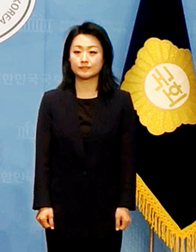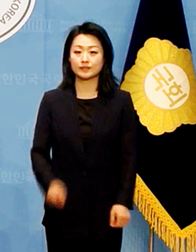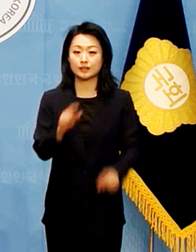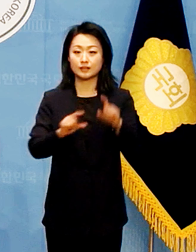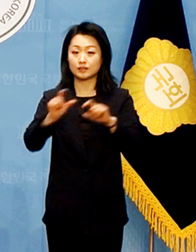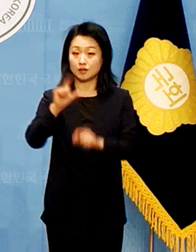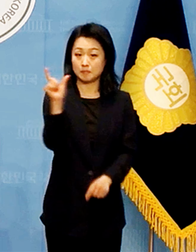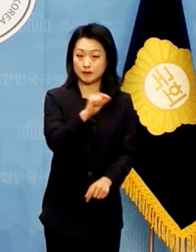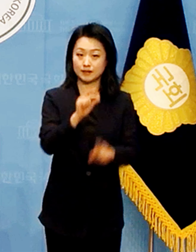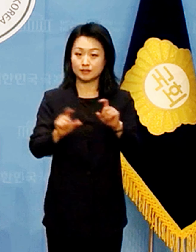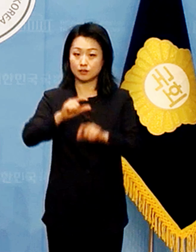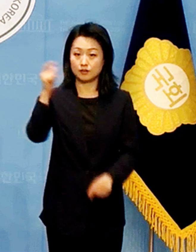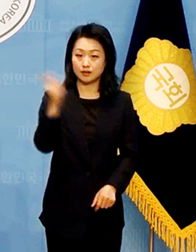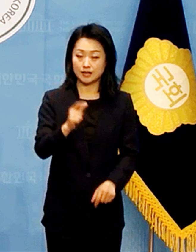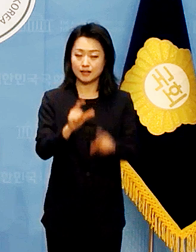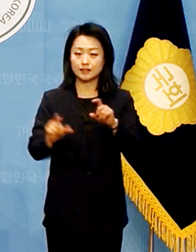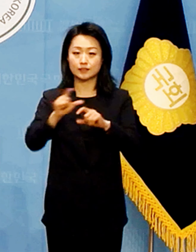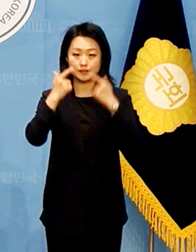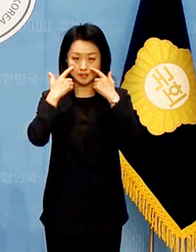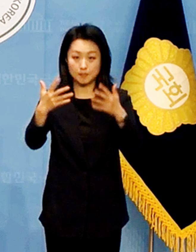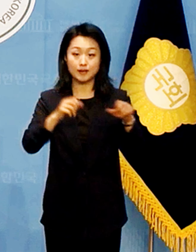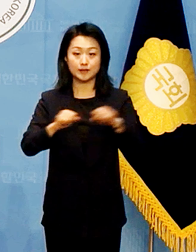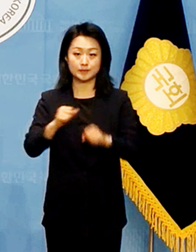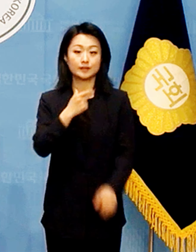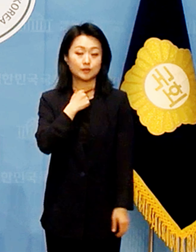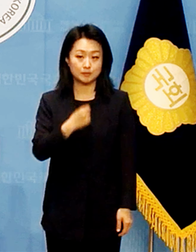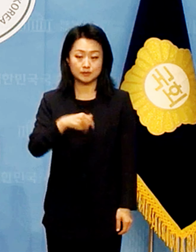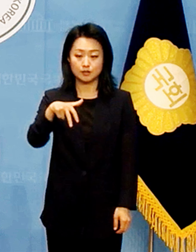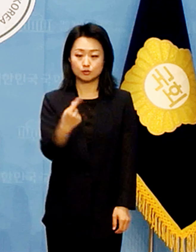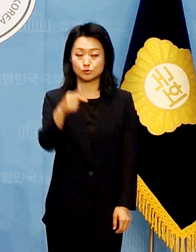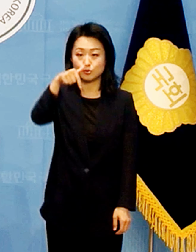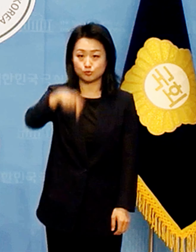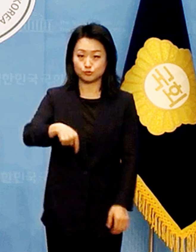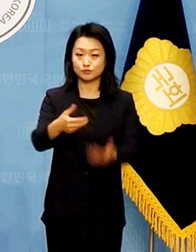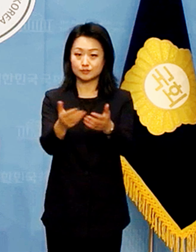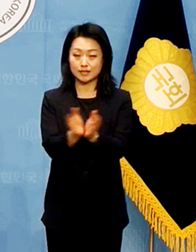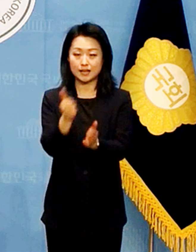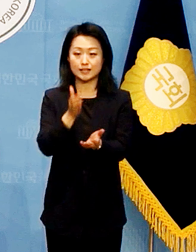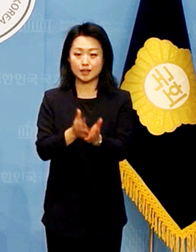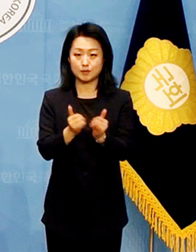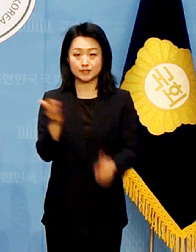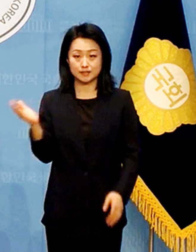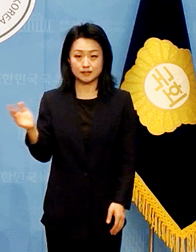더 빠르게, 더 강하게, 더 선명하게 행동하겠습니다. 조국혁신당 대변인 강미정입니다.